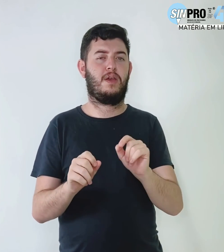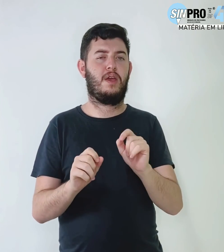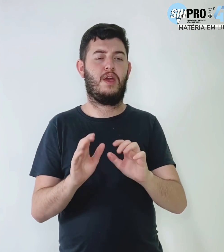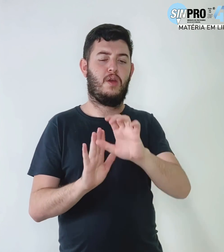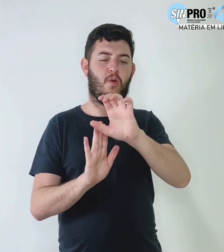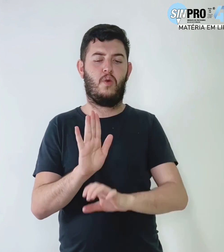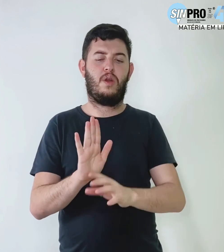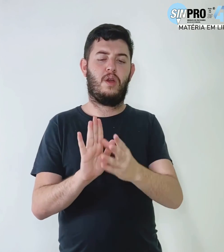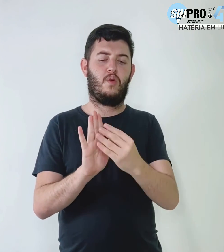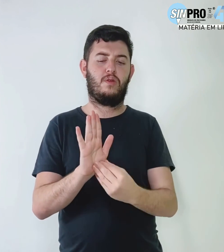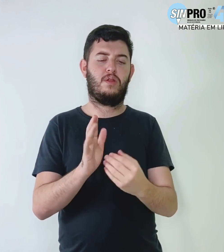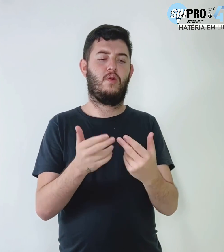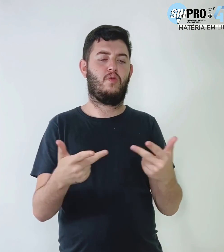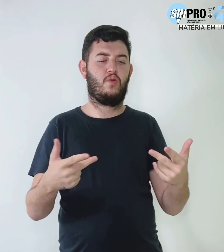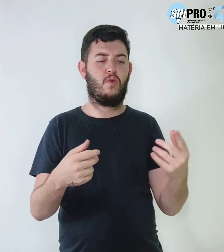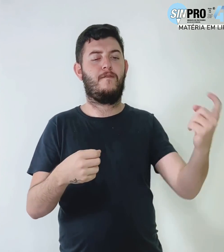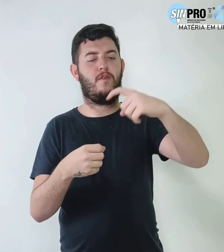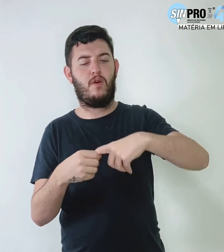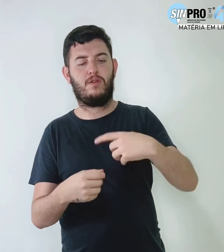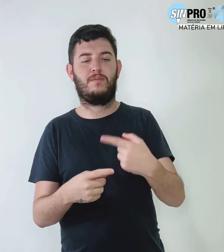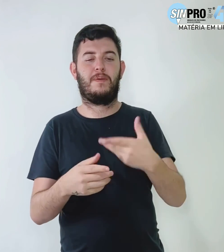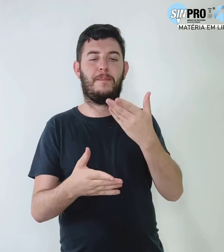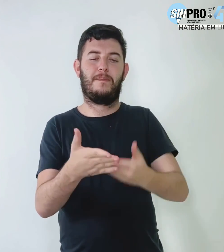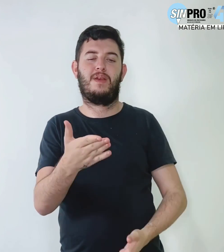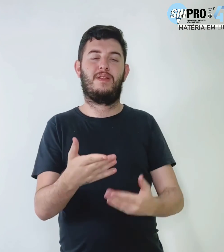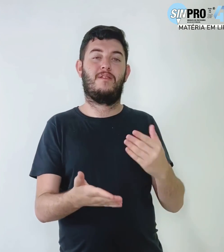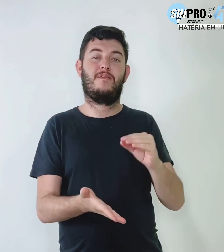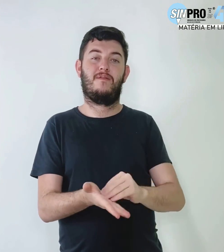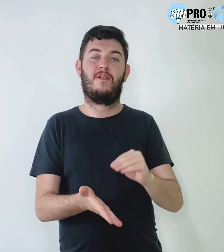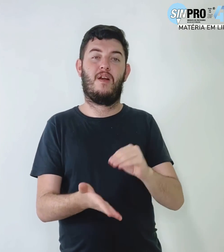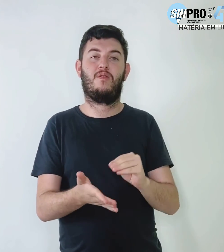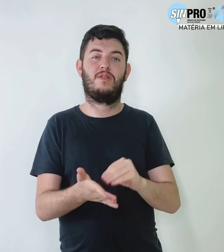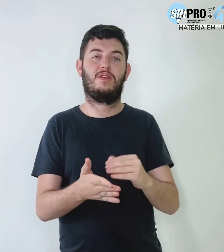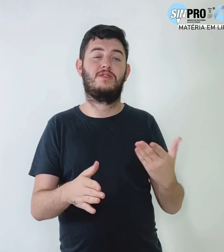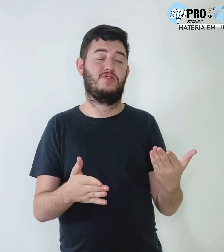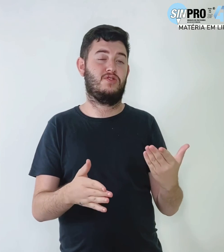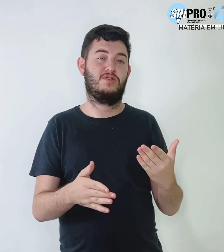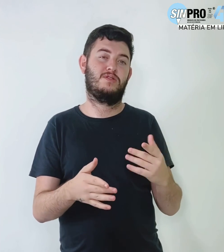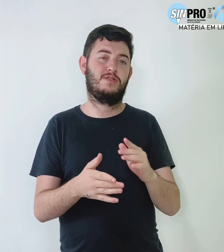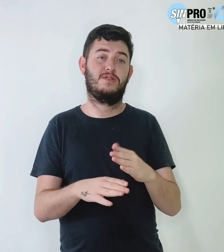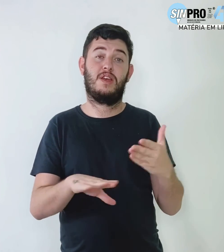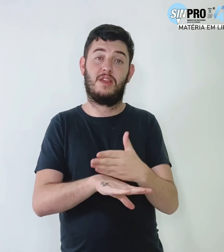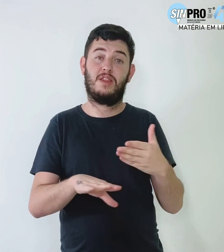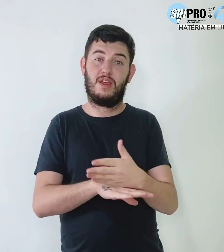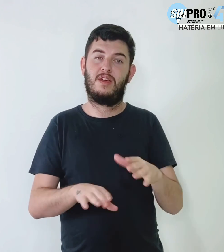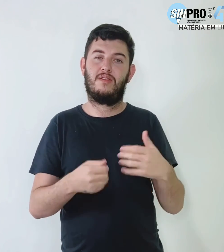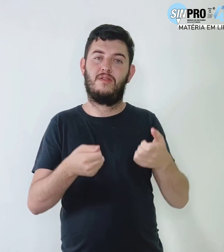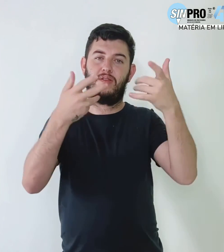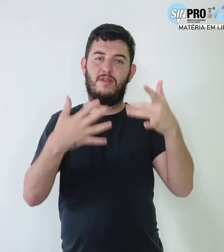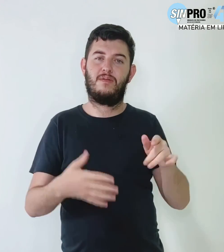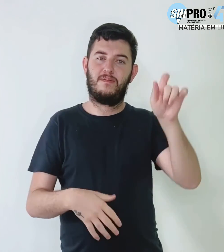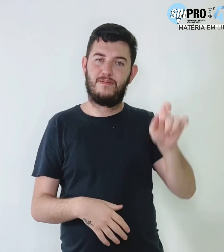de recuperação curricular do que foi perdido em razão da falta de acesso. Finaliza.